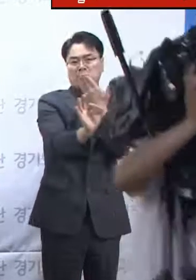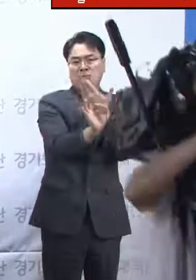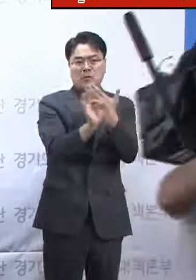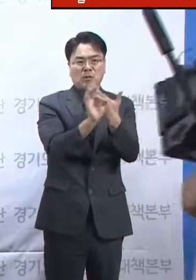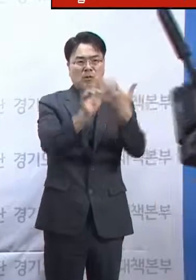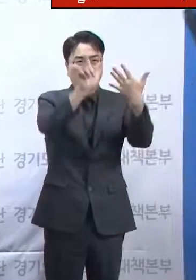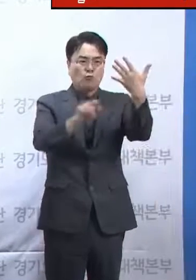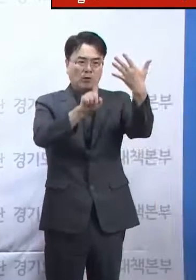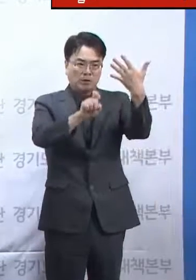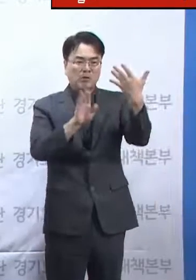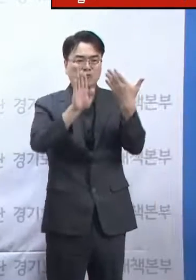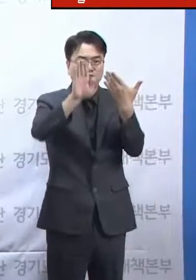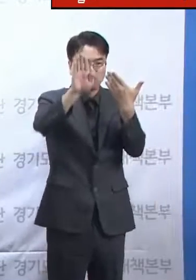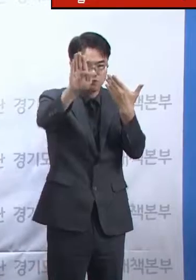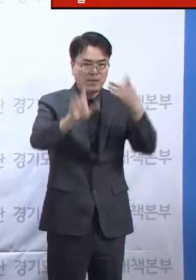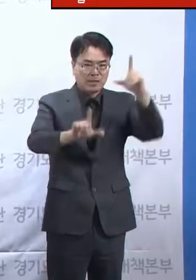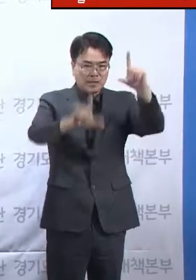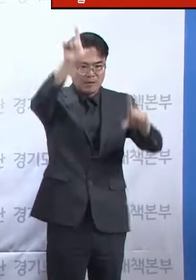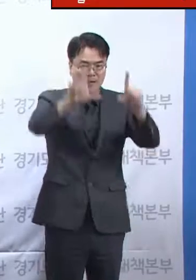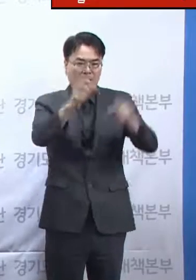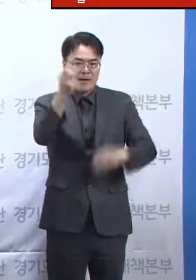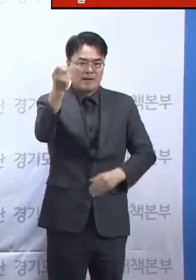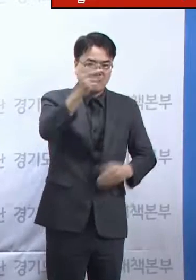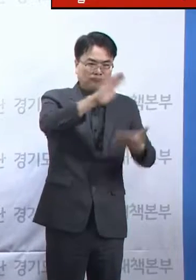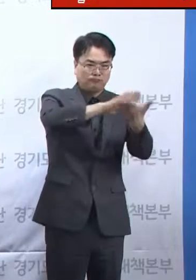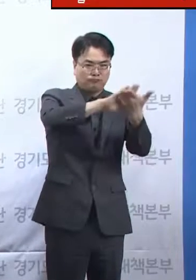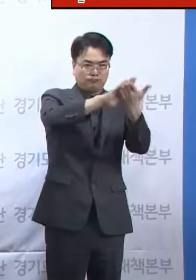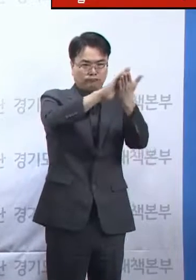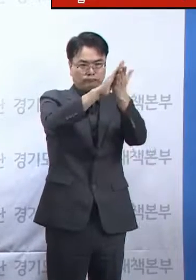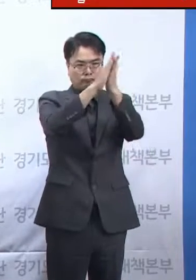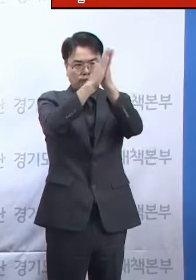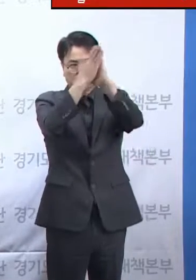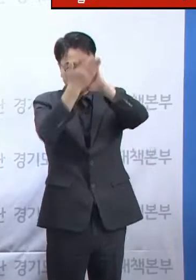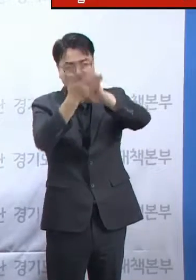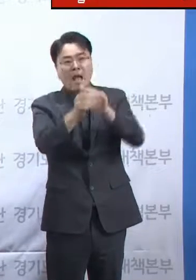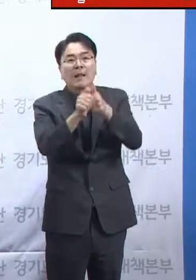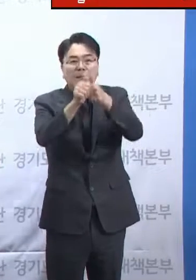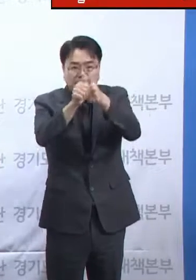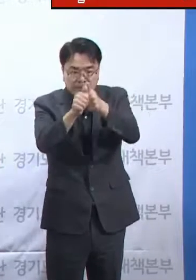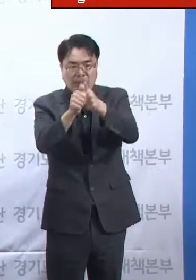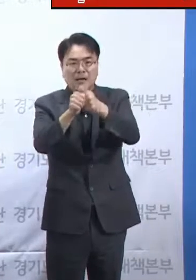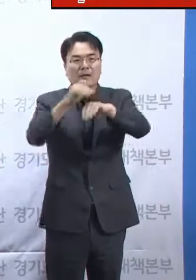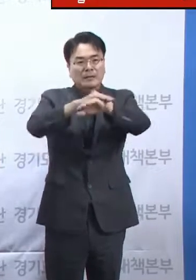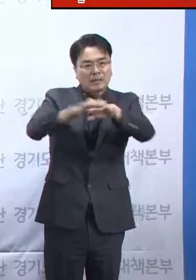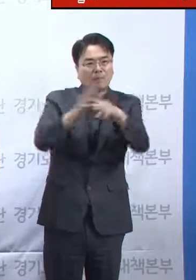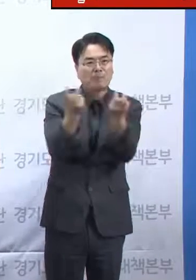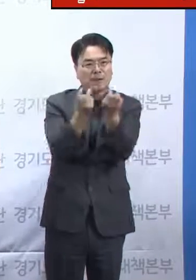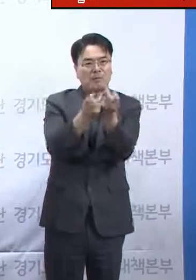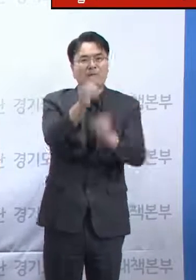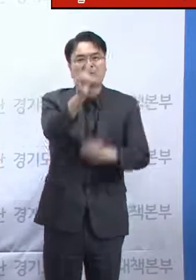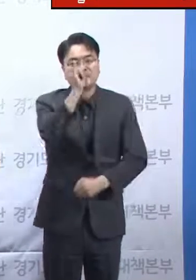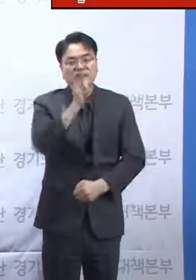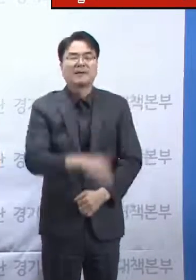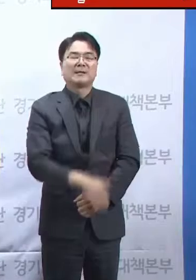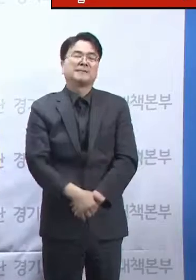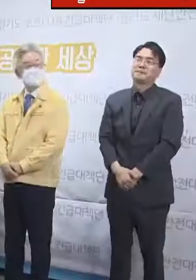11일 이후에 상황에 대해서는 또 다시 다른 조치들을 취해 나가게 될 것입니다. 네.